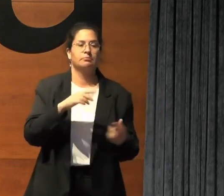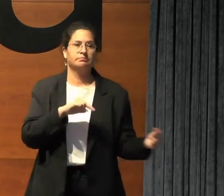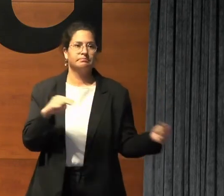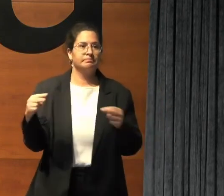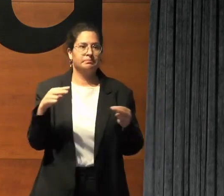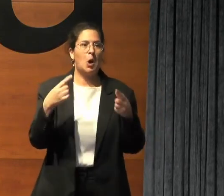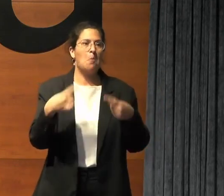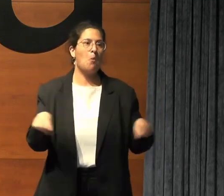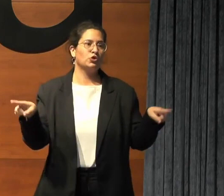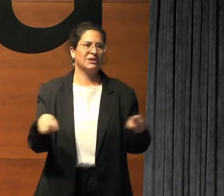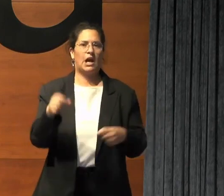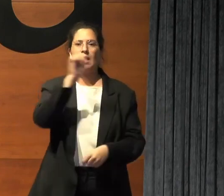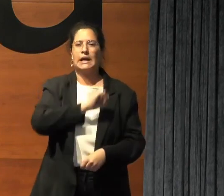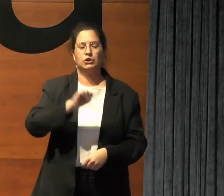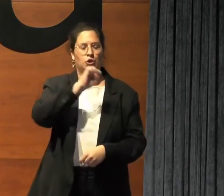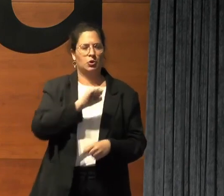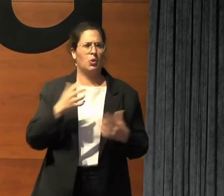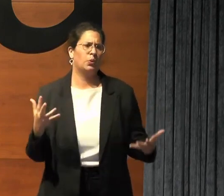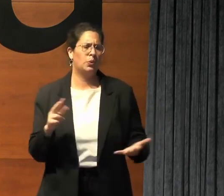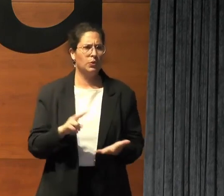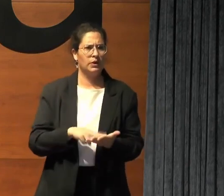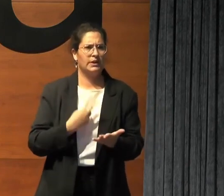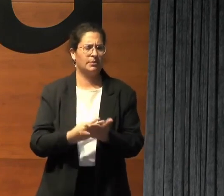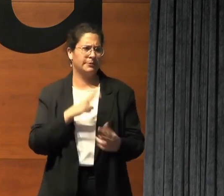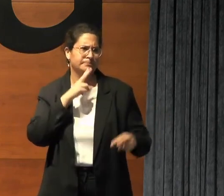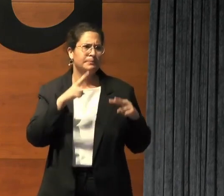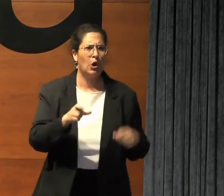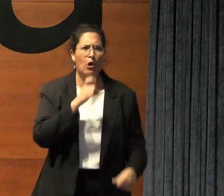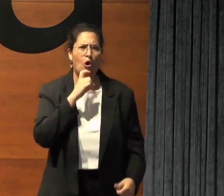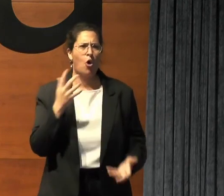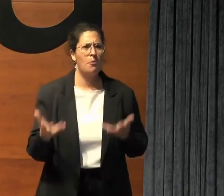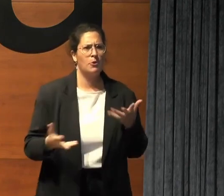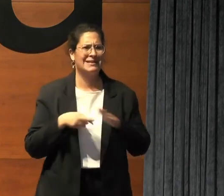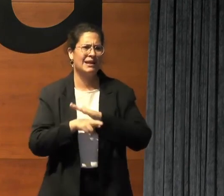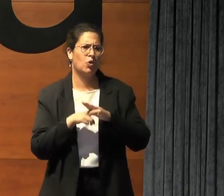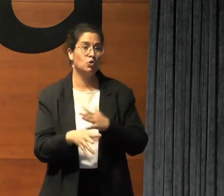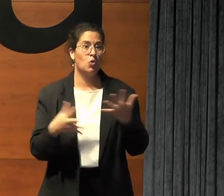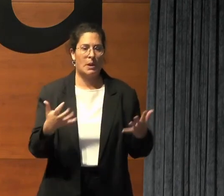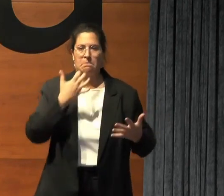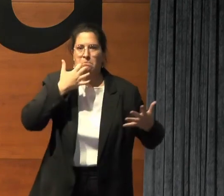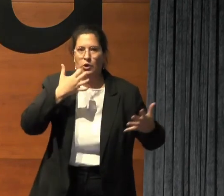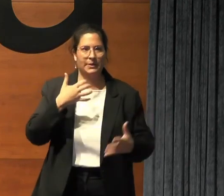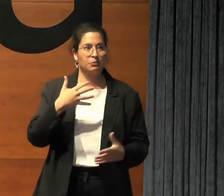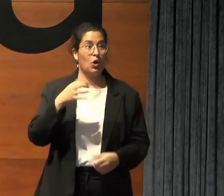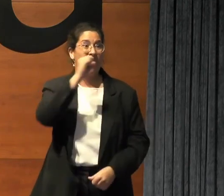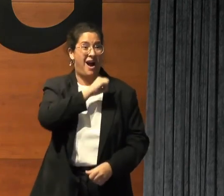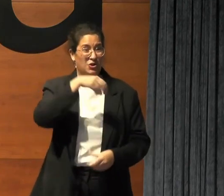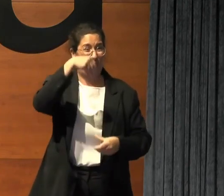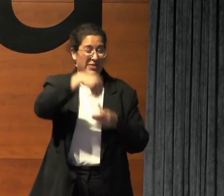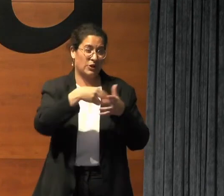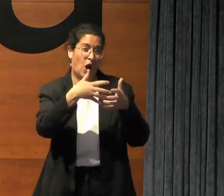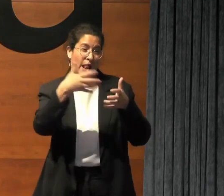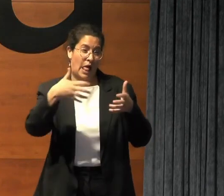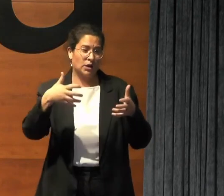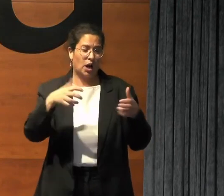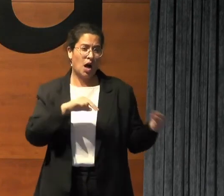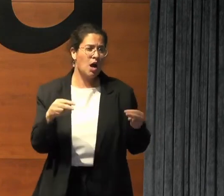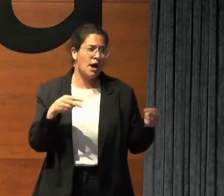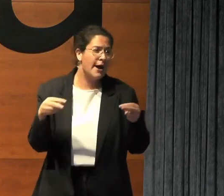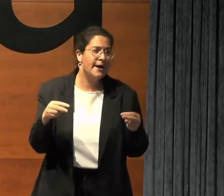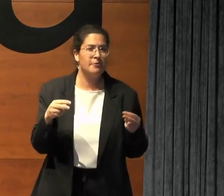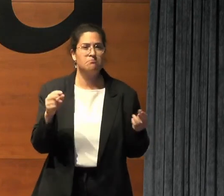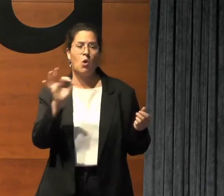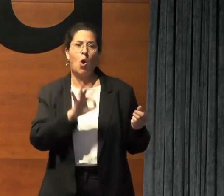destacables. Por ejemplo, cuando se daba el caso en el que tenían que interpretar una canción, cómo actuaba, cómo respondía en ese momento la